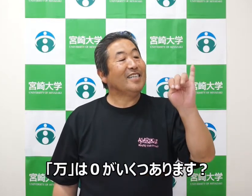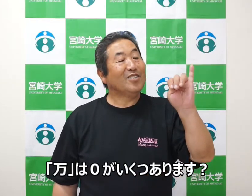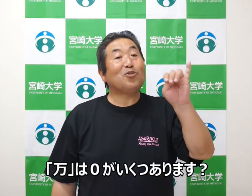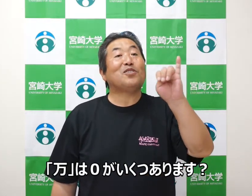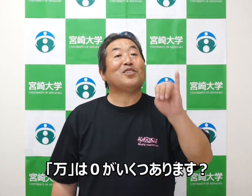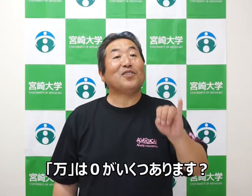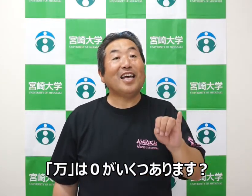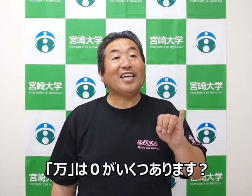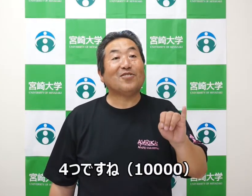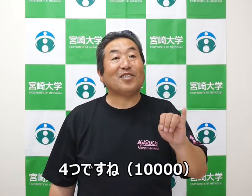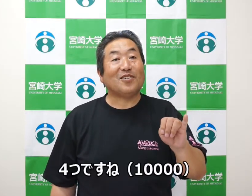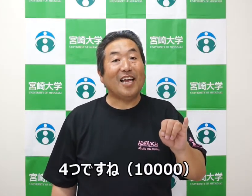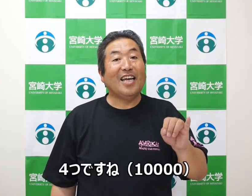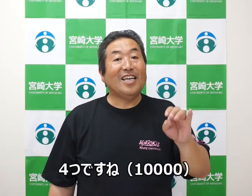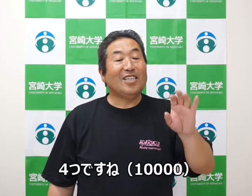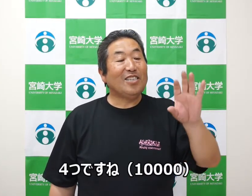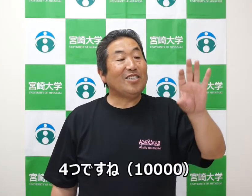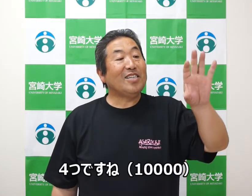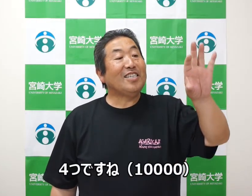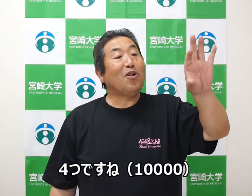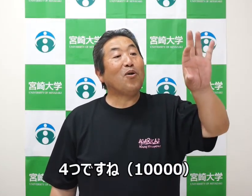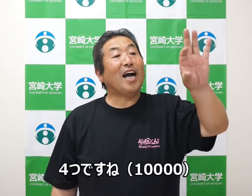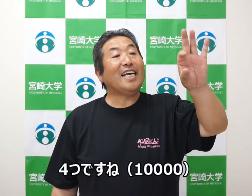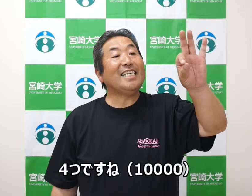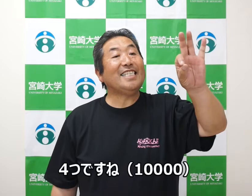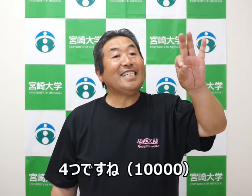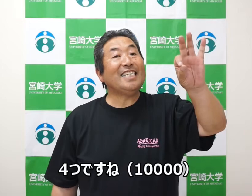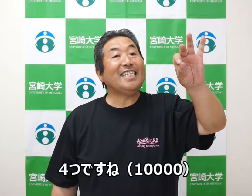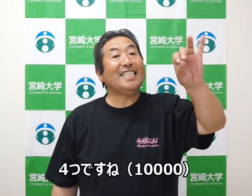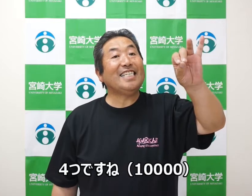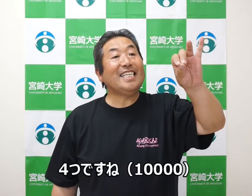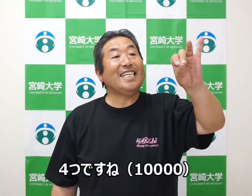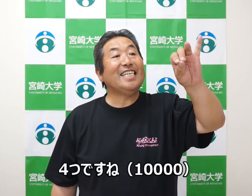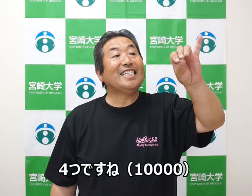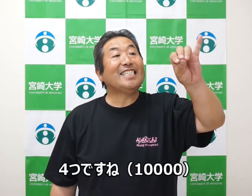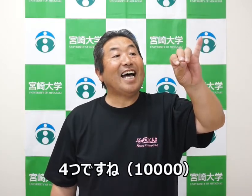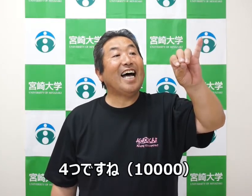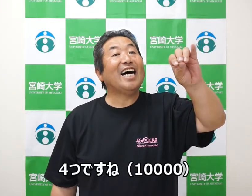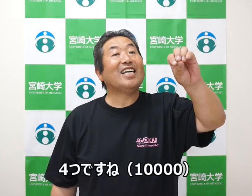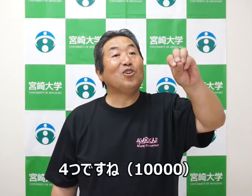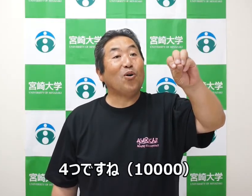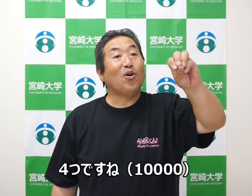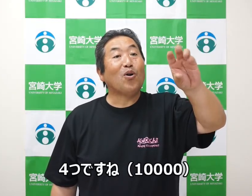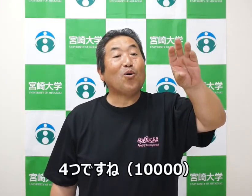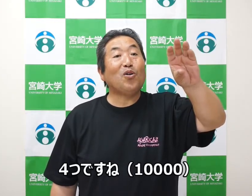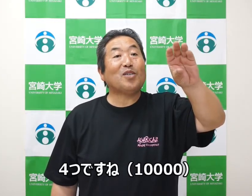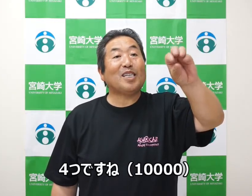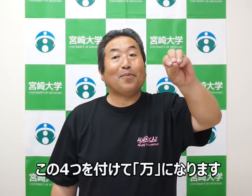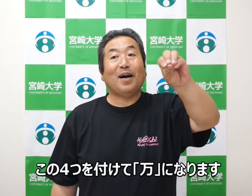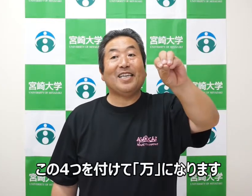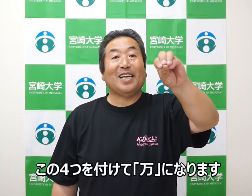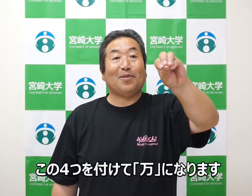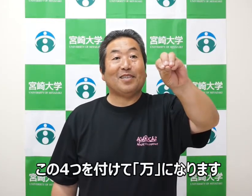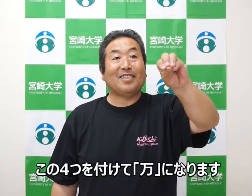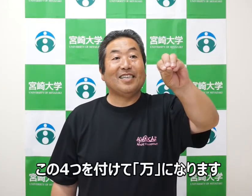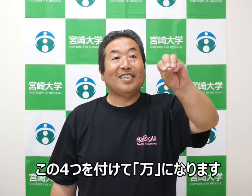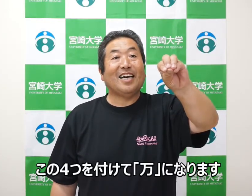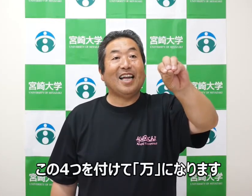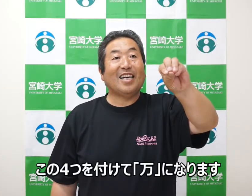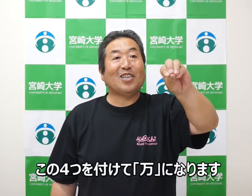4つですよね、4つですよね。0が1、2、3、4、これをつけて万になります。だから基本